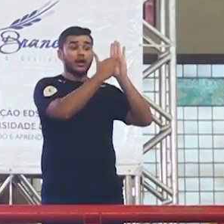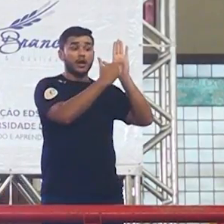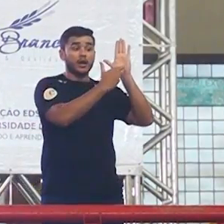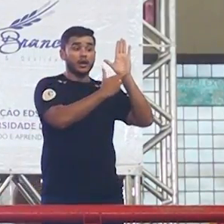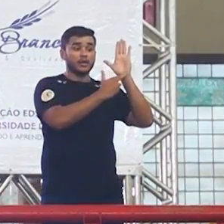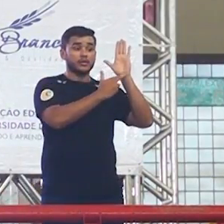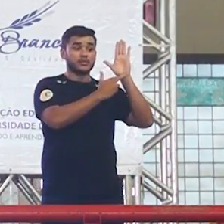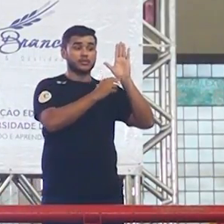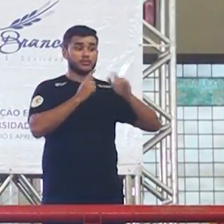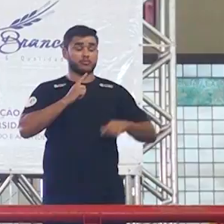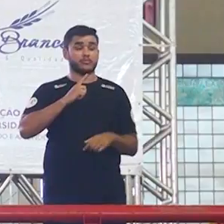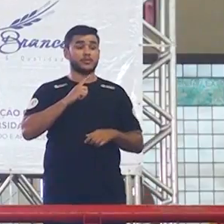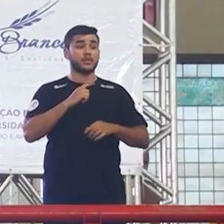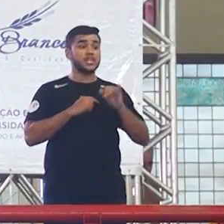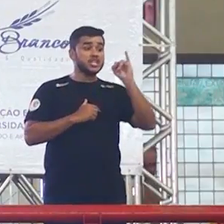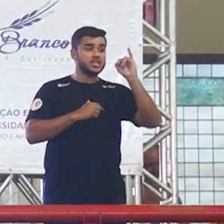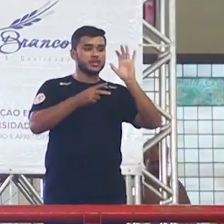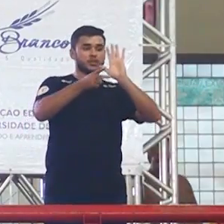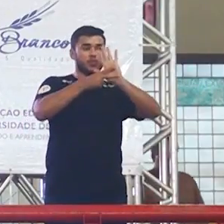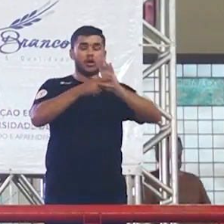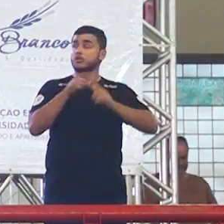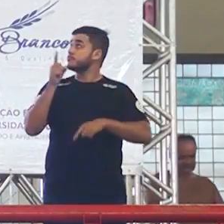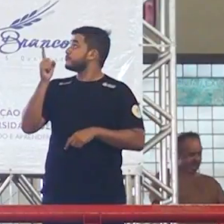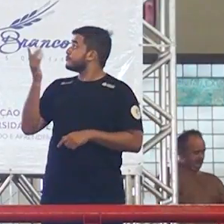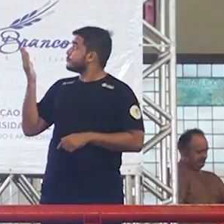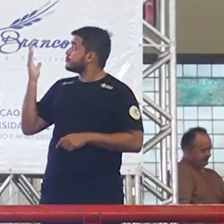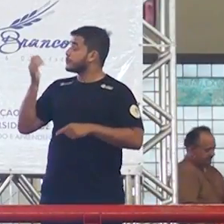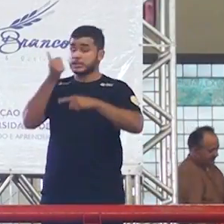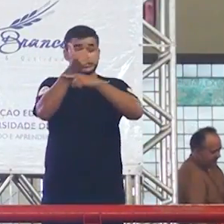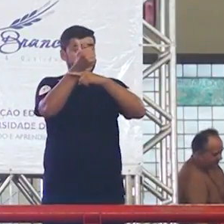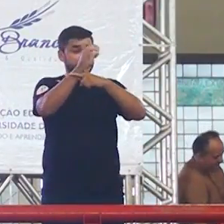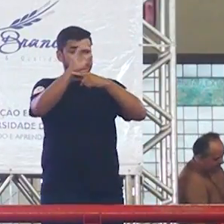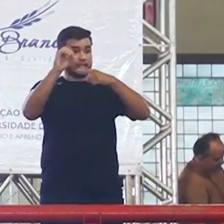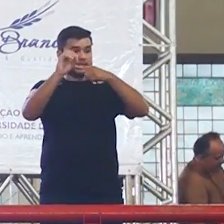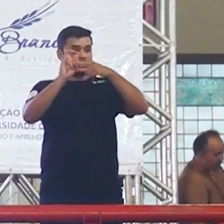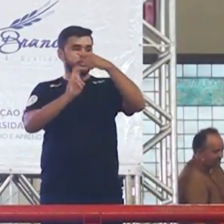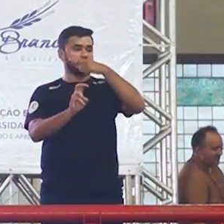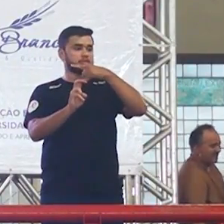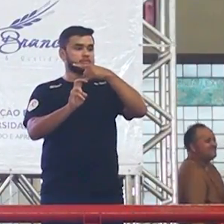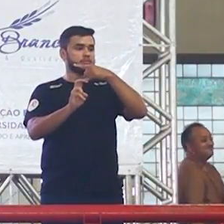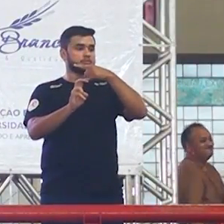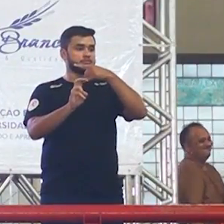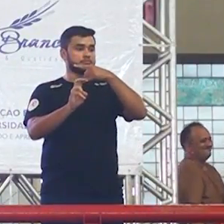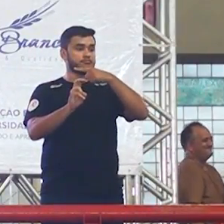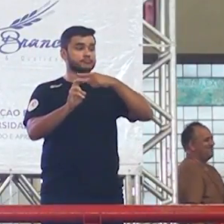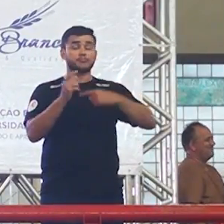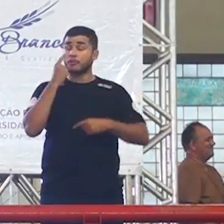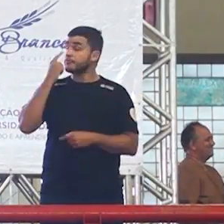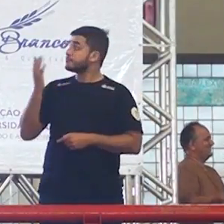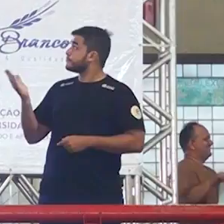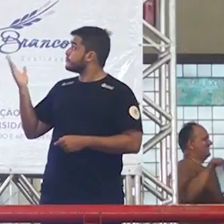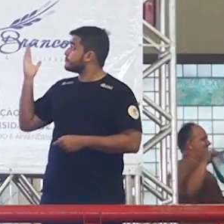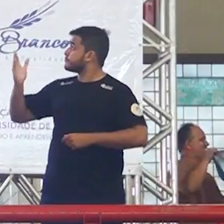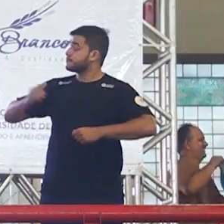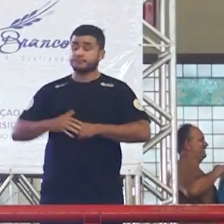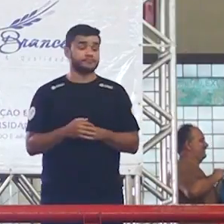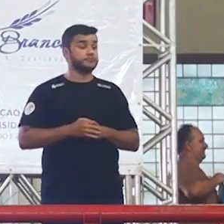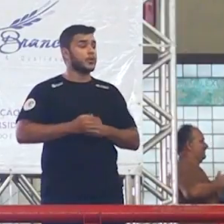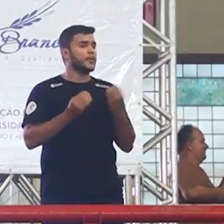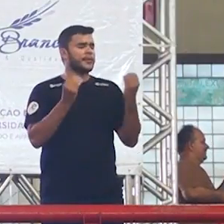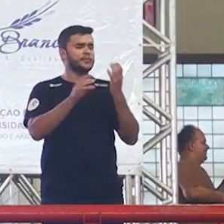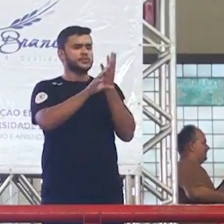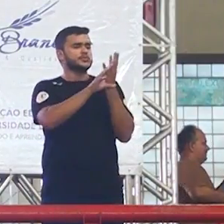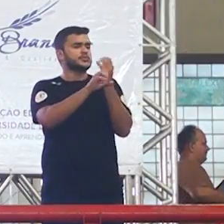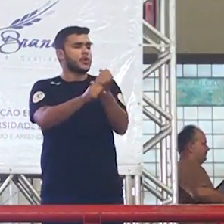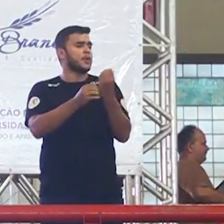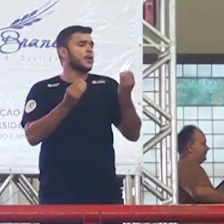Potência igual a corrente vezes a DDP. P igual a I vezes U. P igual a I vezes U. Aí o que foi